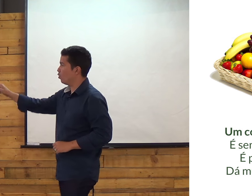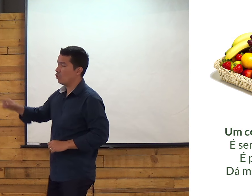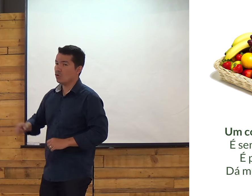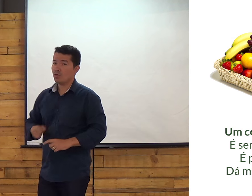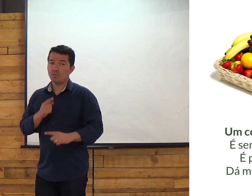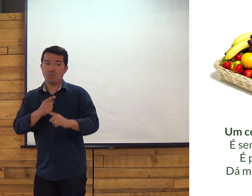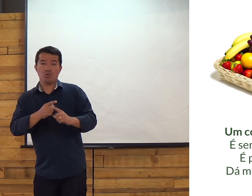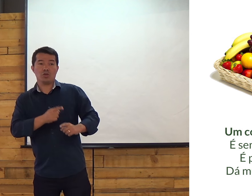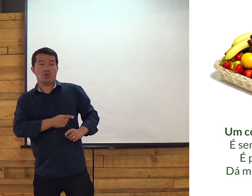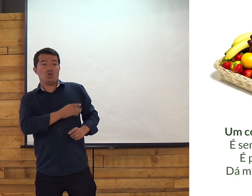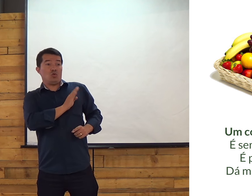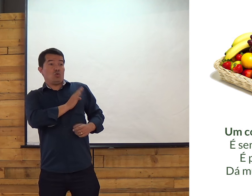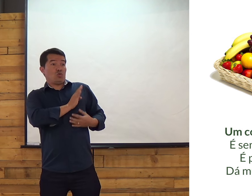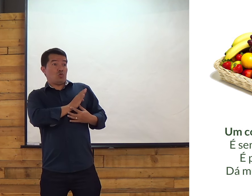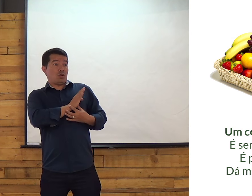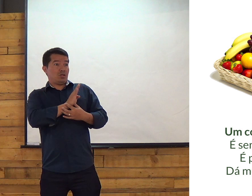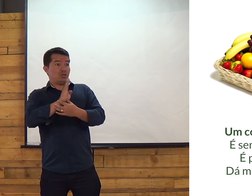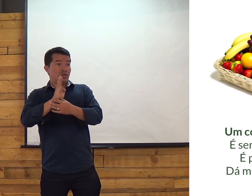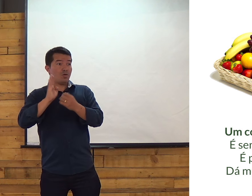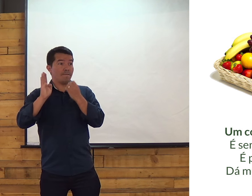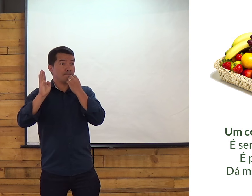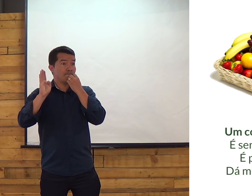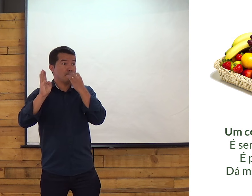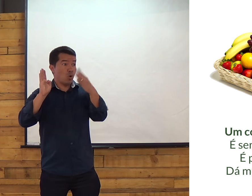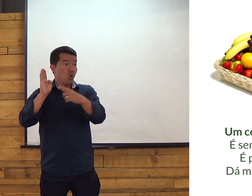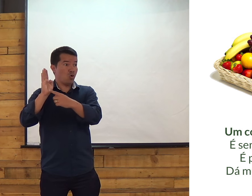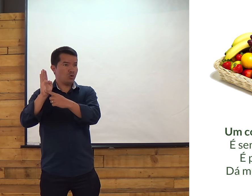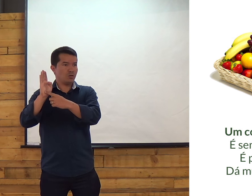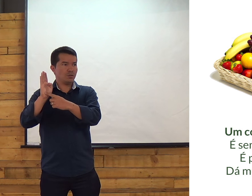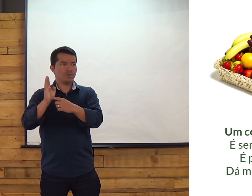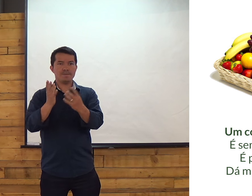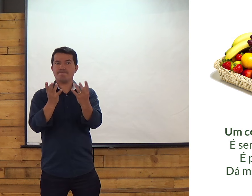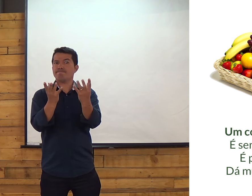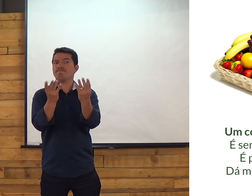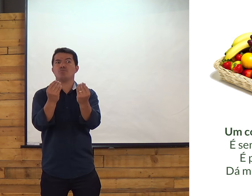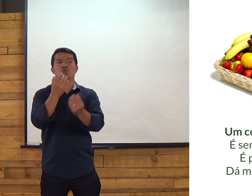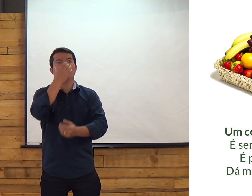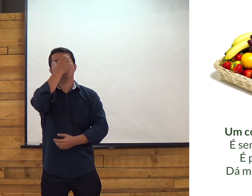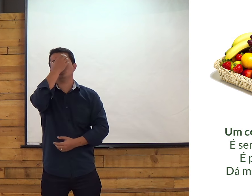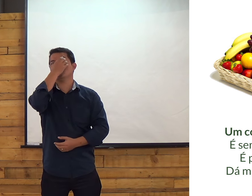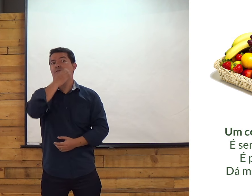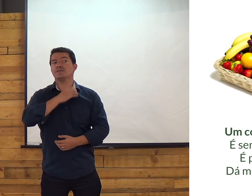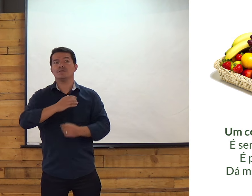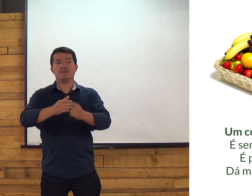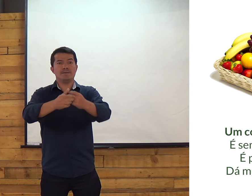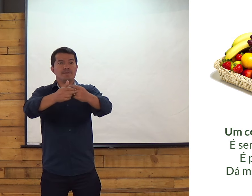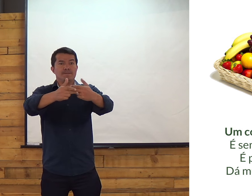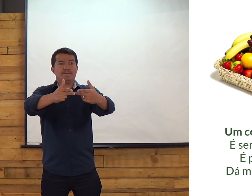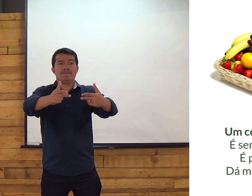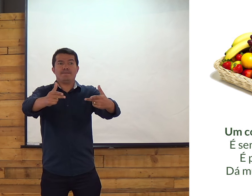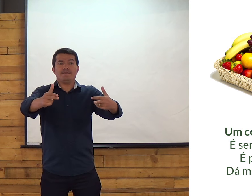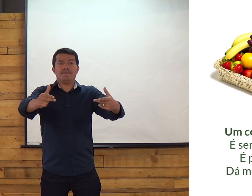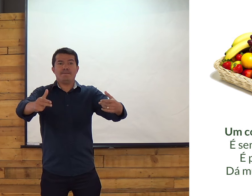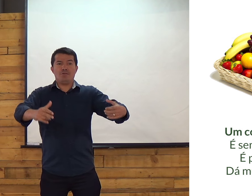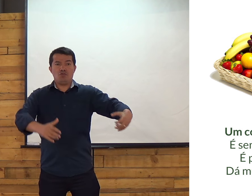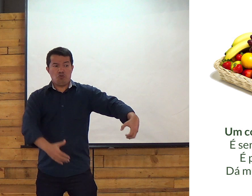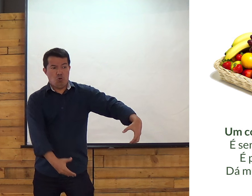Olha lá. Porque um coração bom, ele dá muitos frutos. O